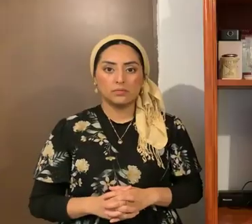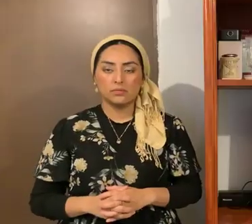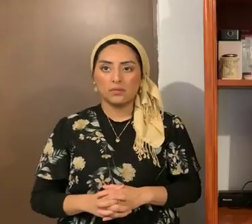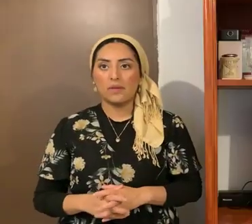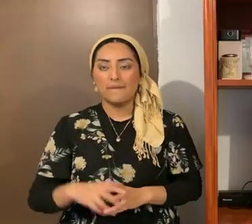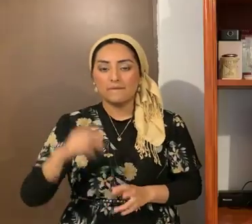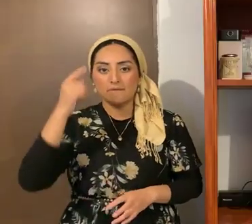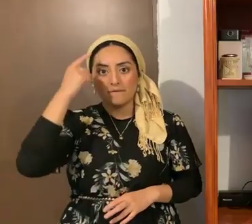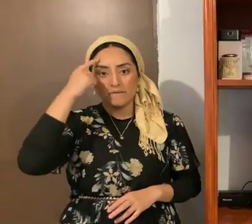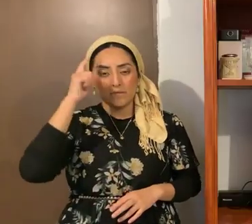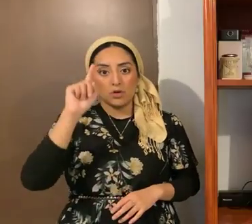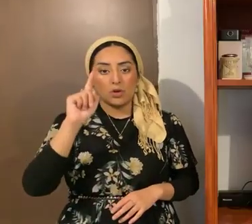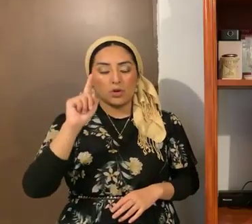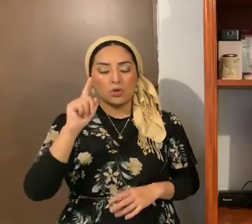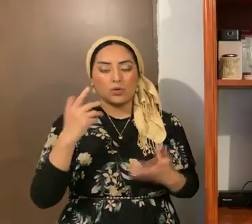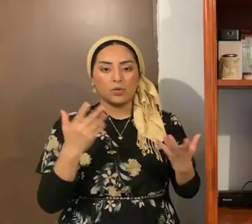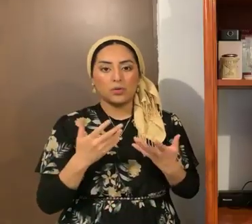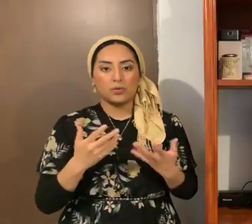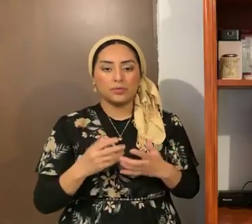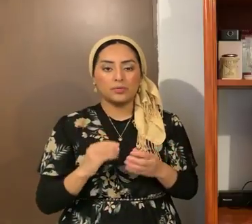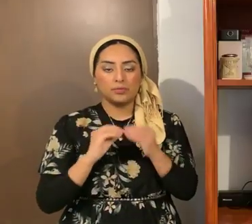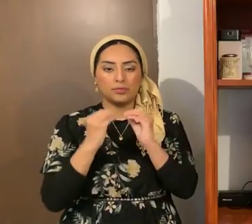para, inciso A,